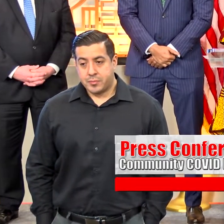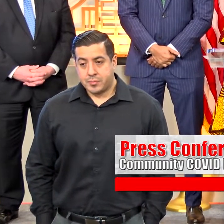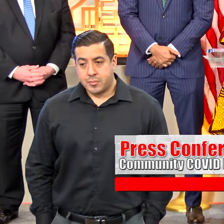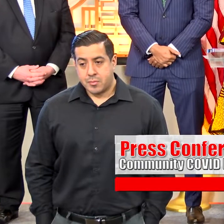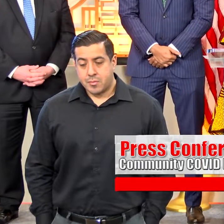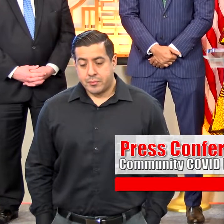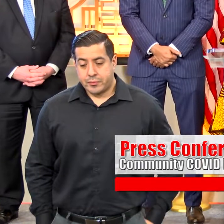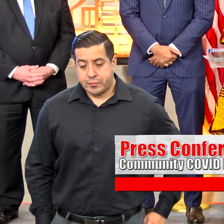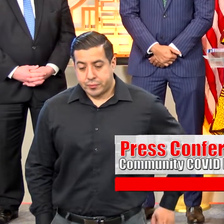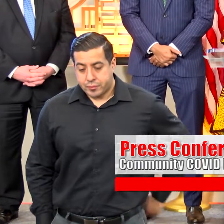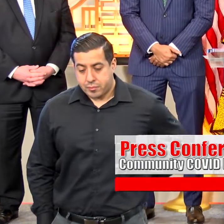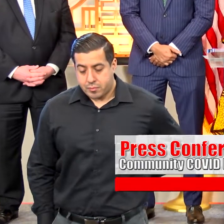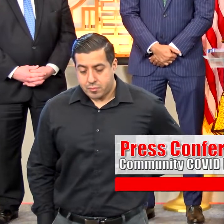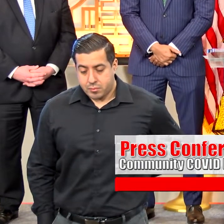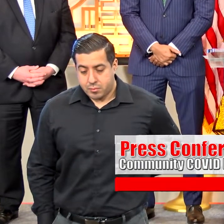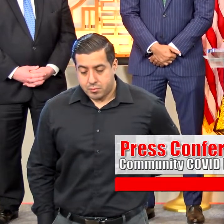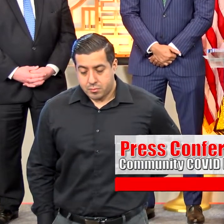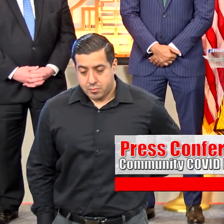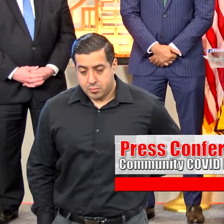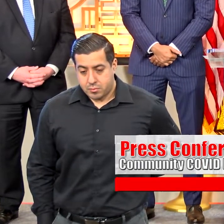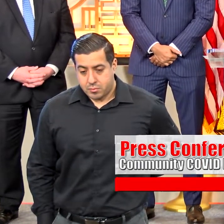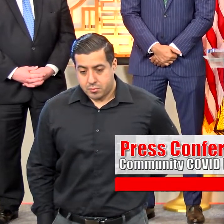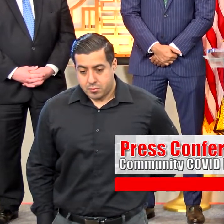Logramos sobrepasar esa meta.